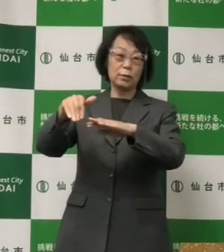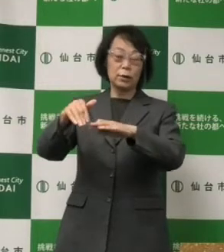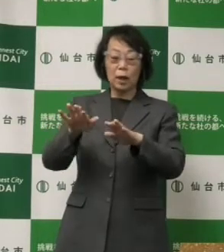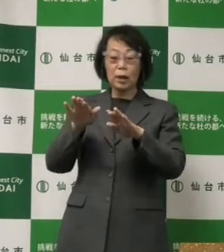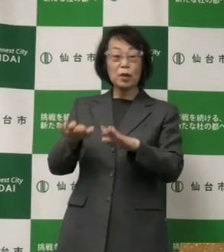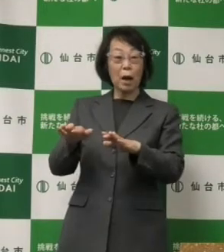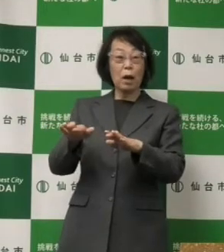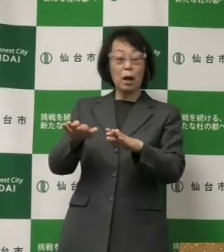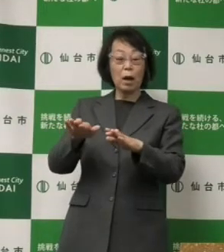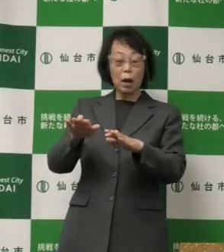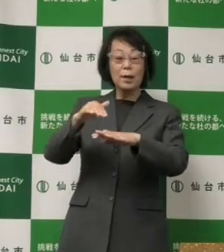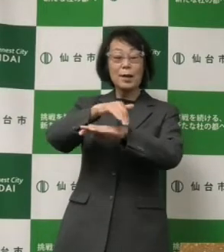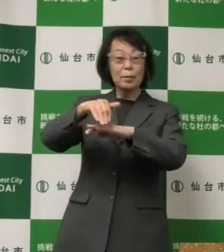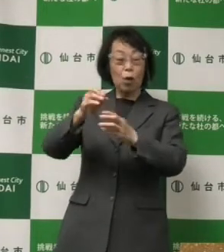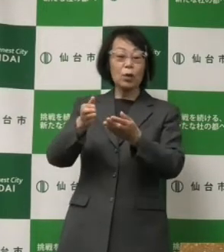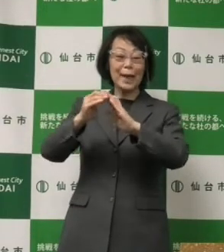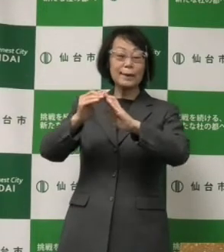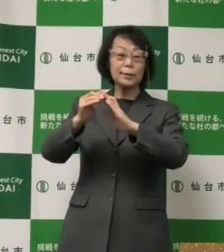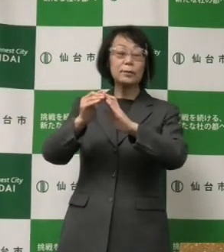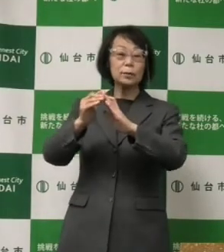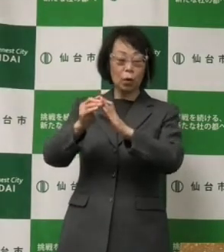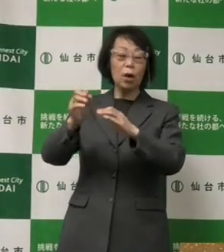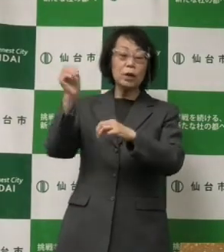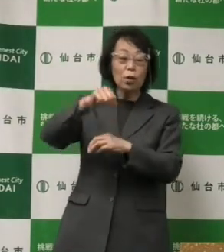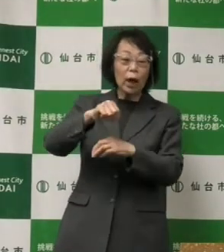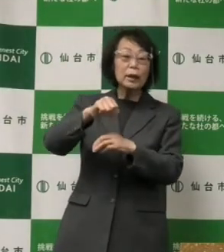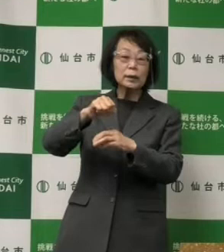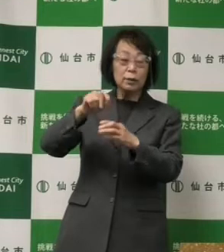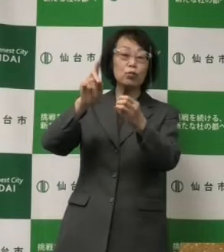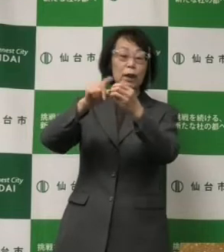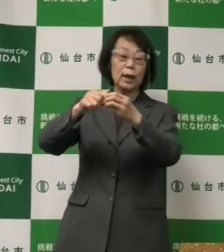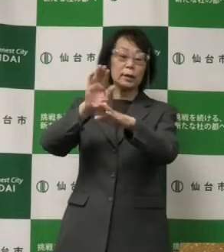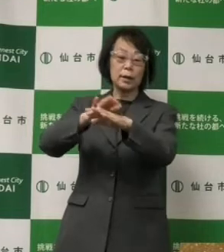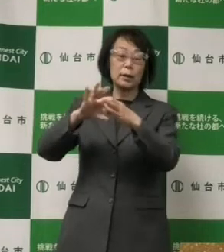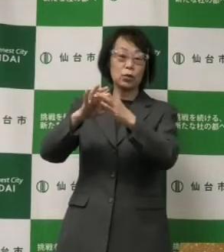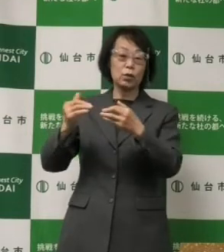在建築許可に向けた手続きを進めているところです。